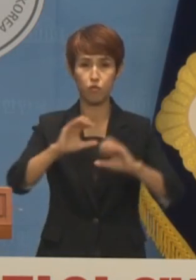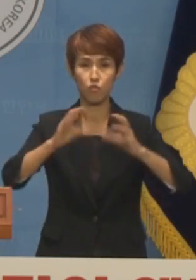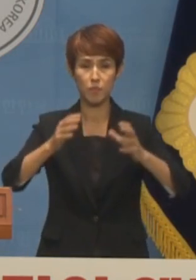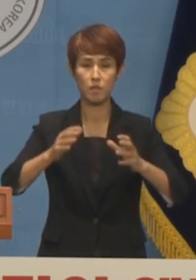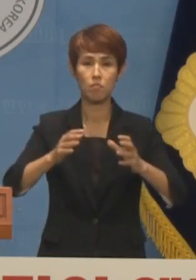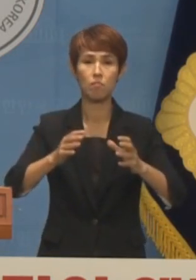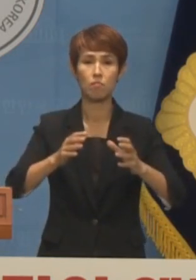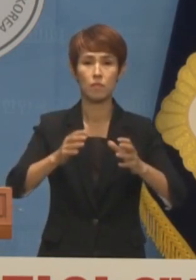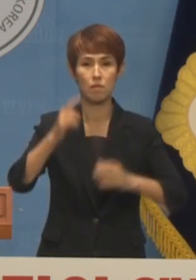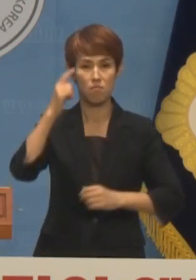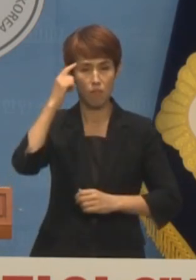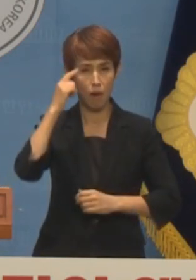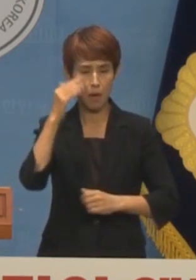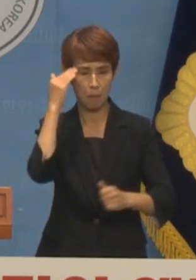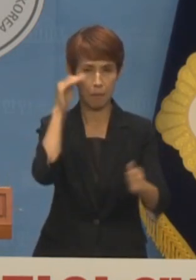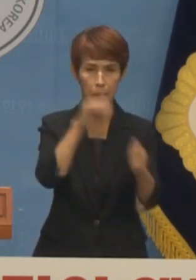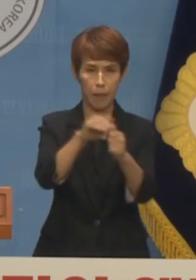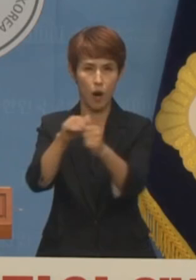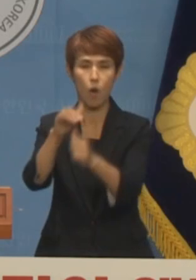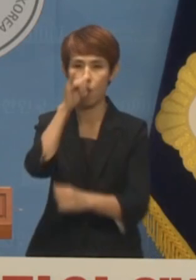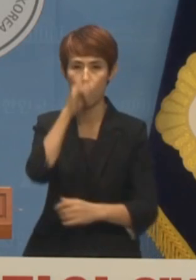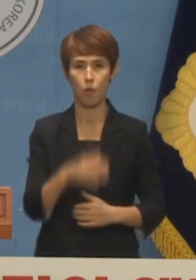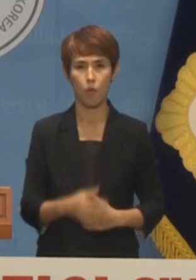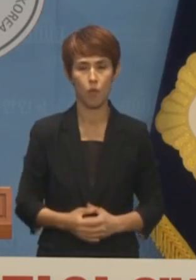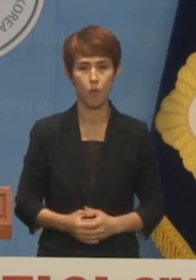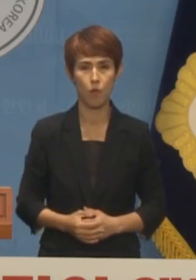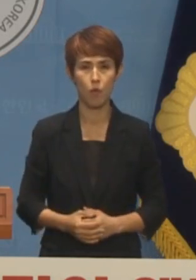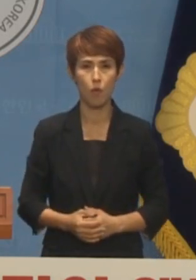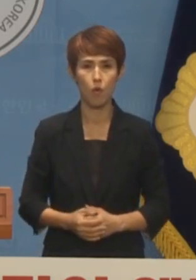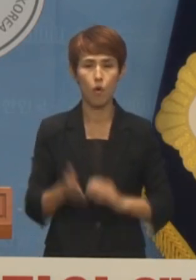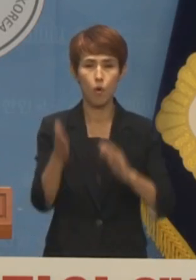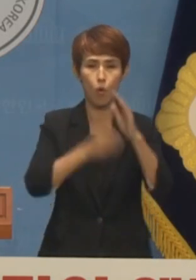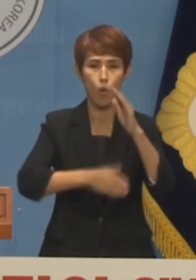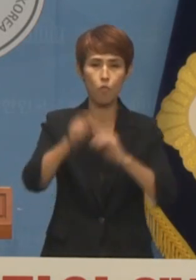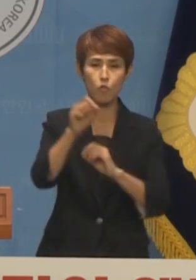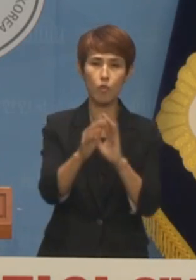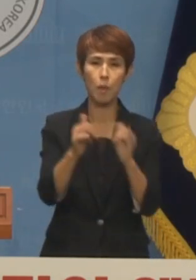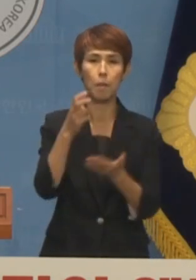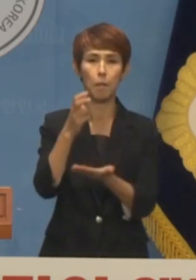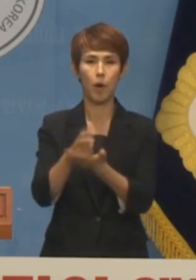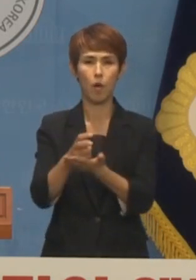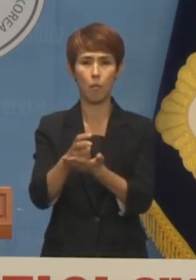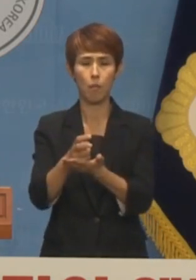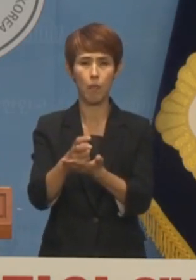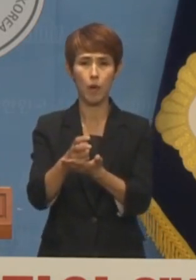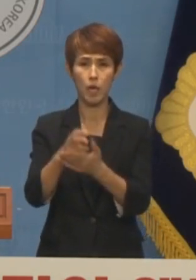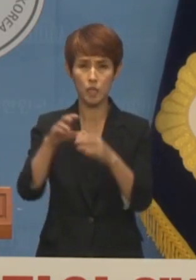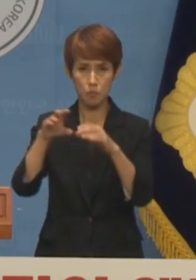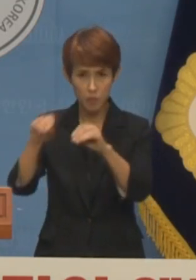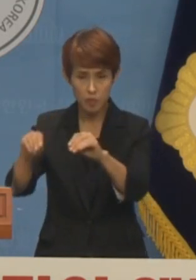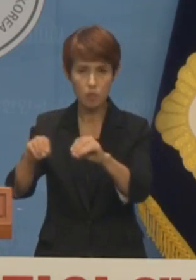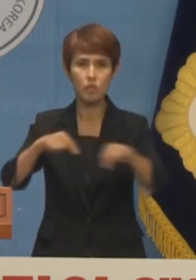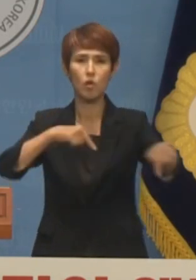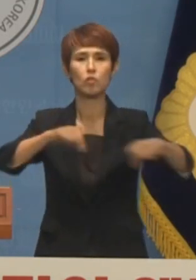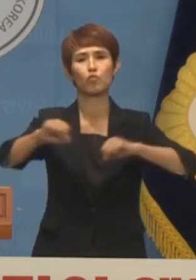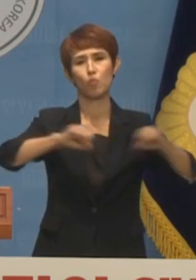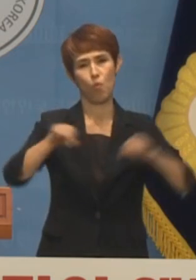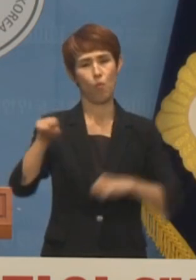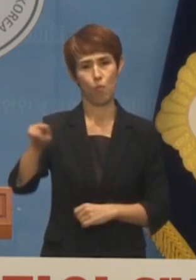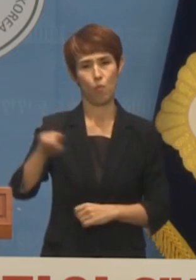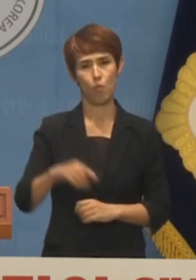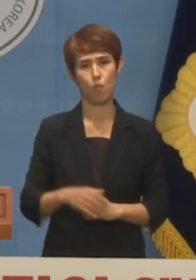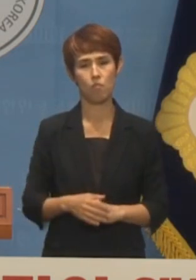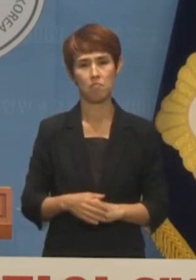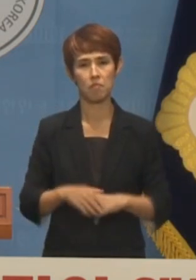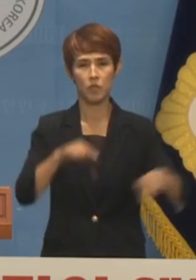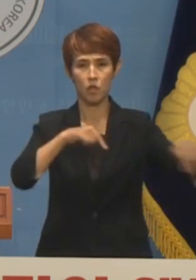여론을 심대하게 왜곡하는 것은 물론 국가공무원법에서 엄격하게 금지하는 정치운동을 함으로써 정치적